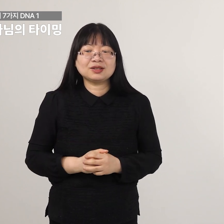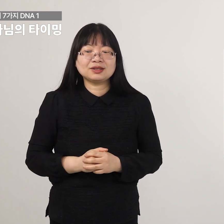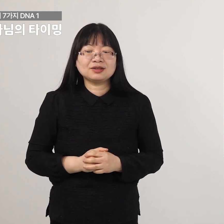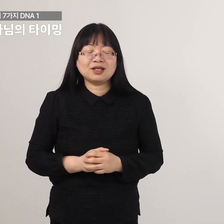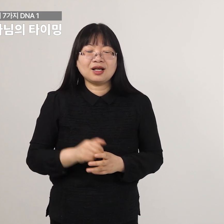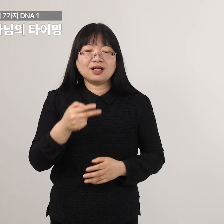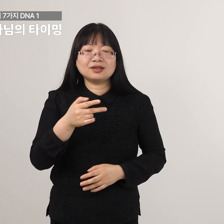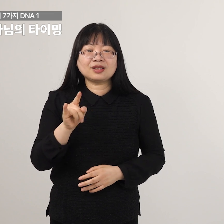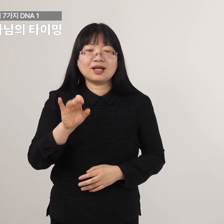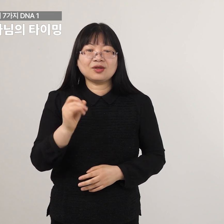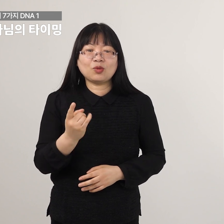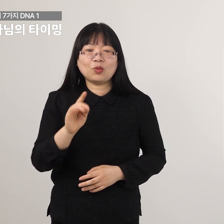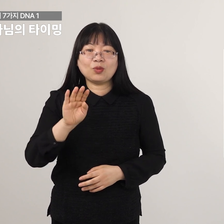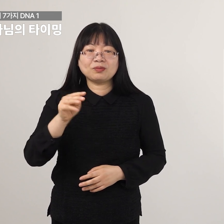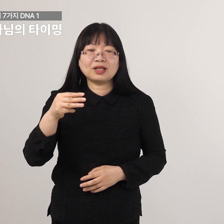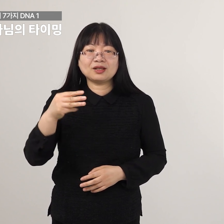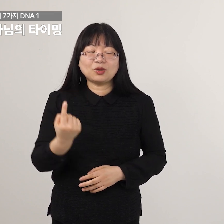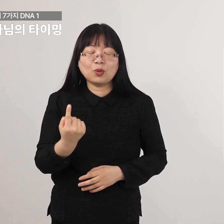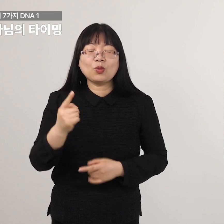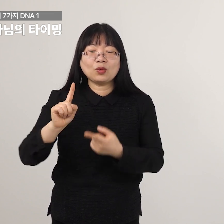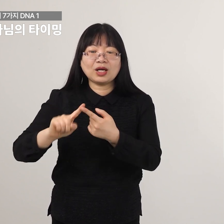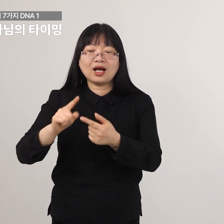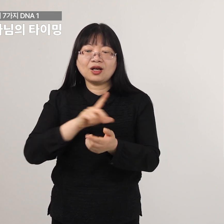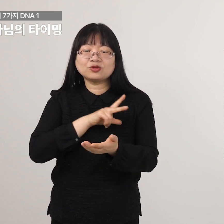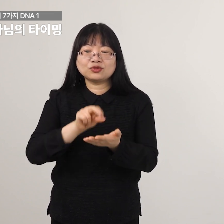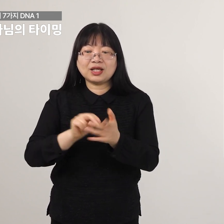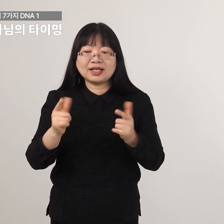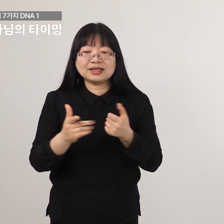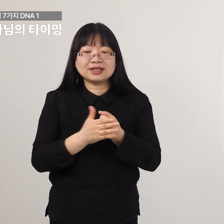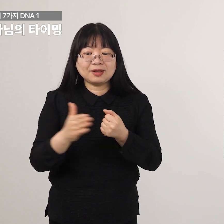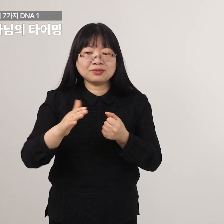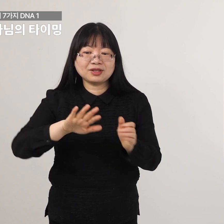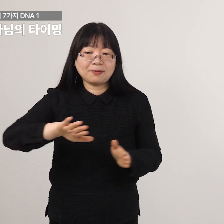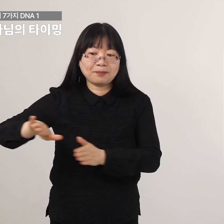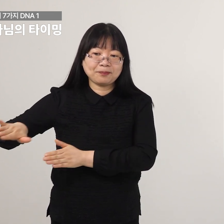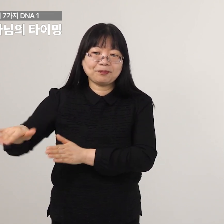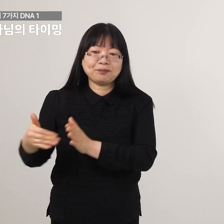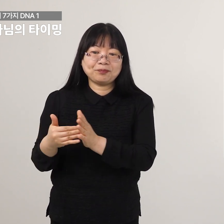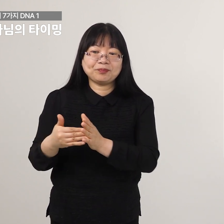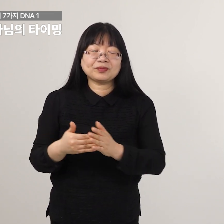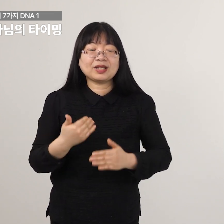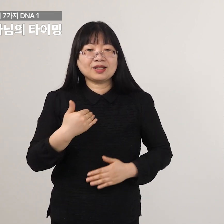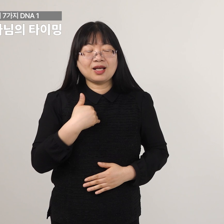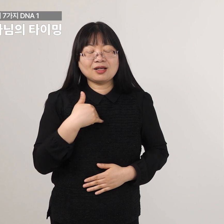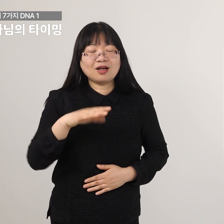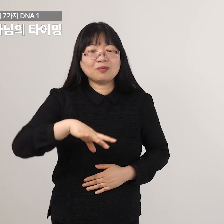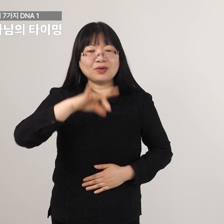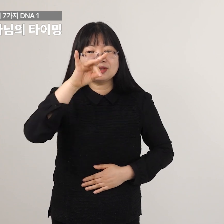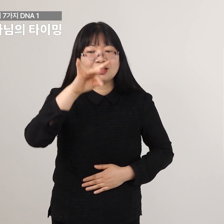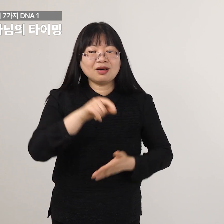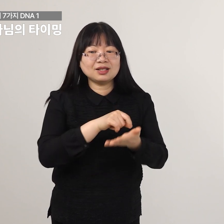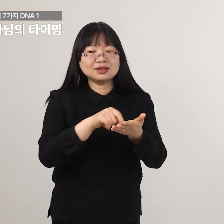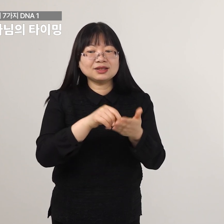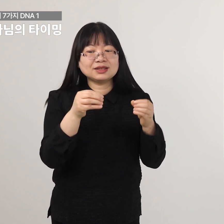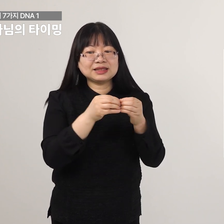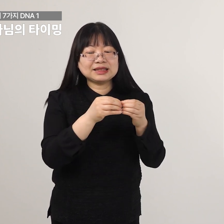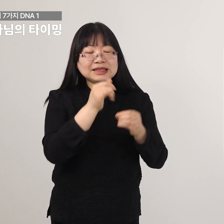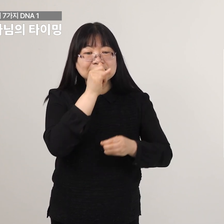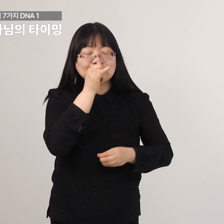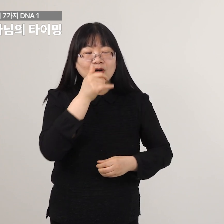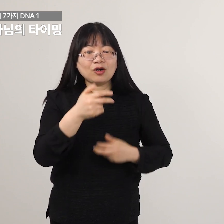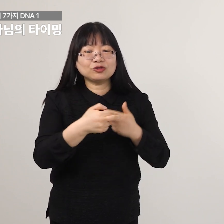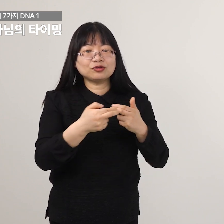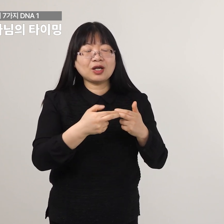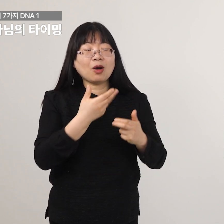그 데오빌로 자체가 주제가 아니니까 이 정도로 하고 지나갑시다. 내가 먼저 쓴 글이 있는데